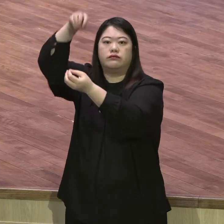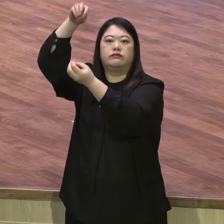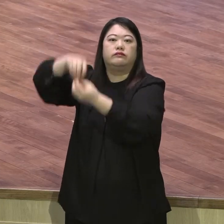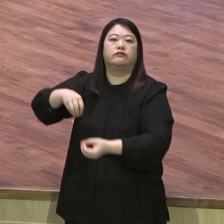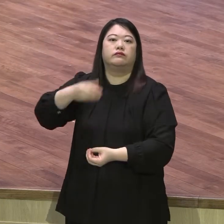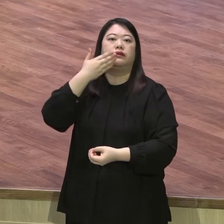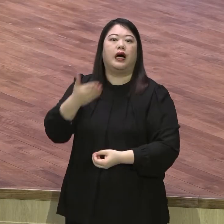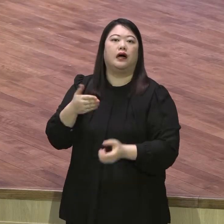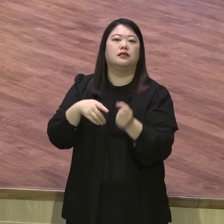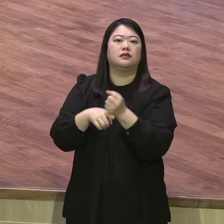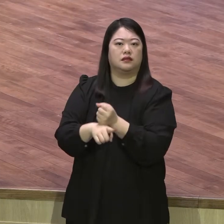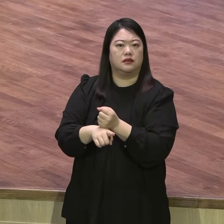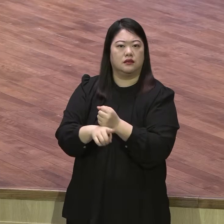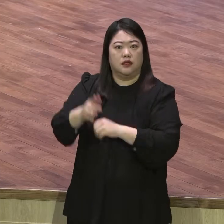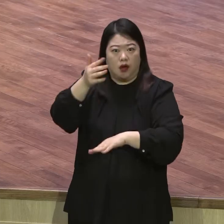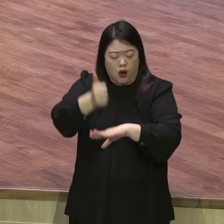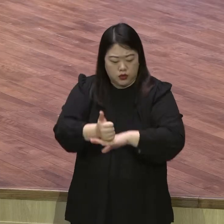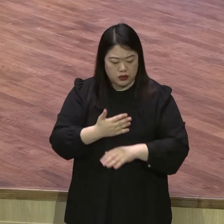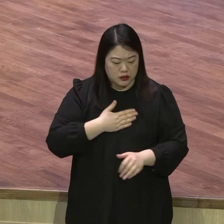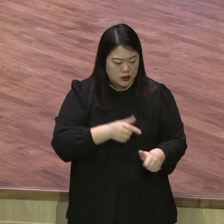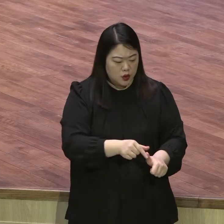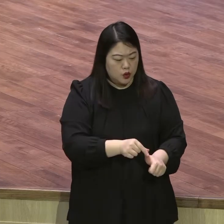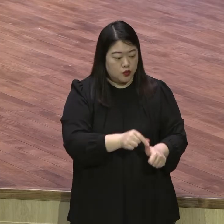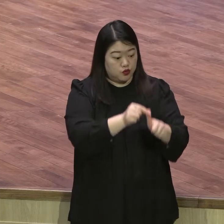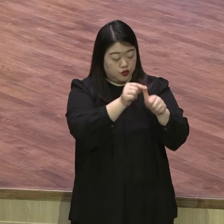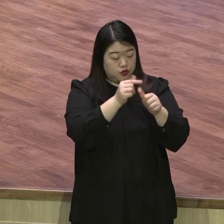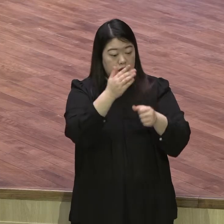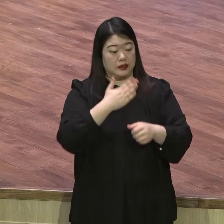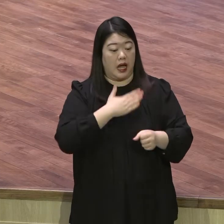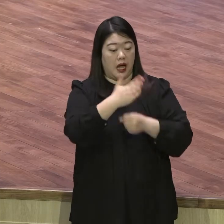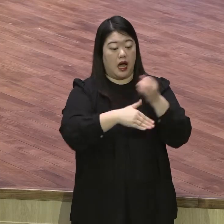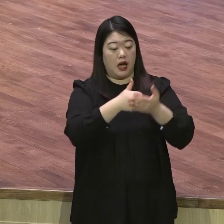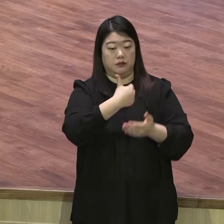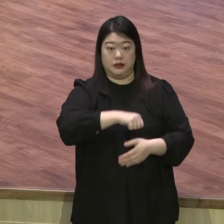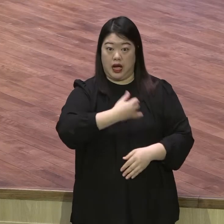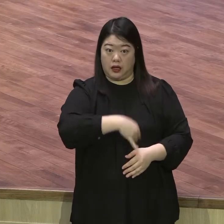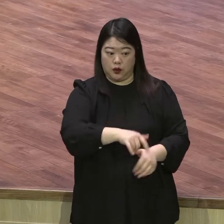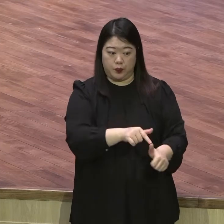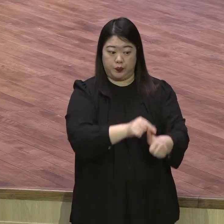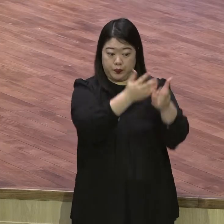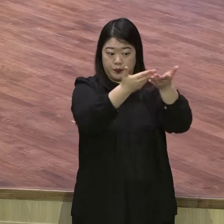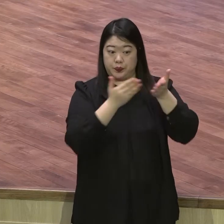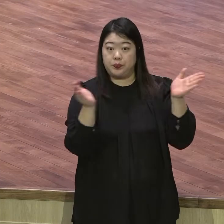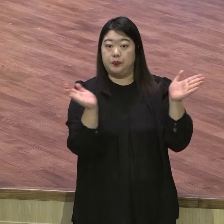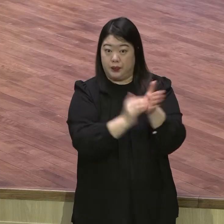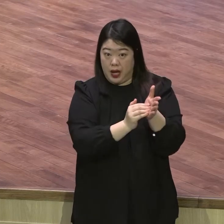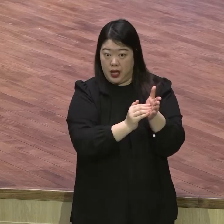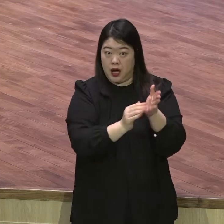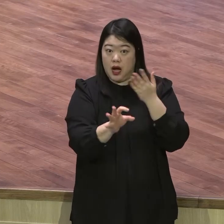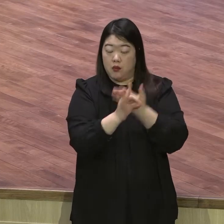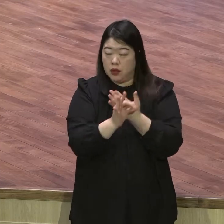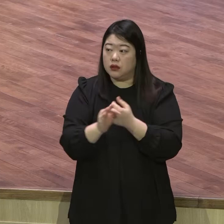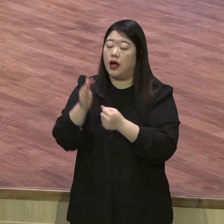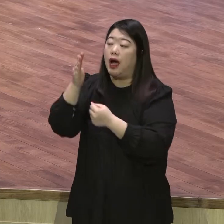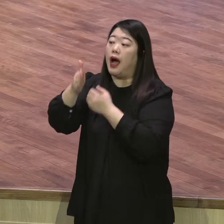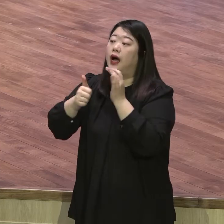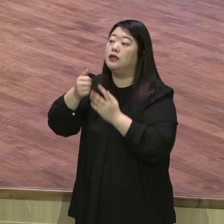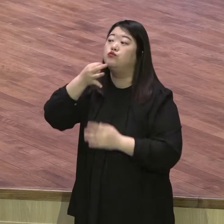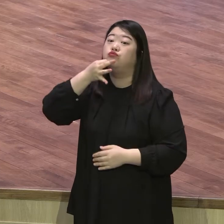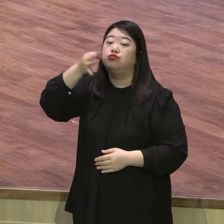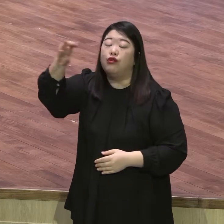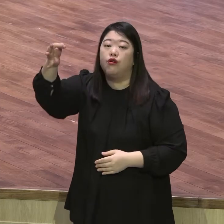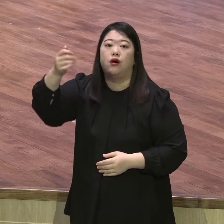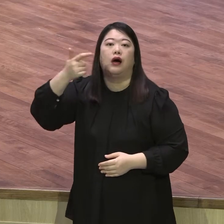말이에요. 그러니까 구원받은 하나님의 자녀는요, 하나님의 자녀이기 때문에 하나님을 뭐라 불러요? 아버지라